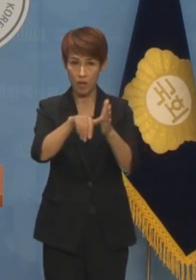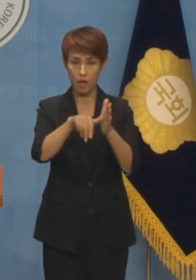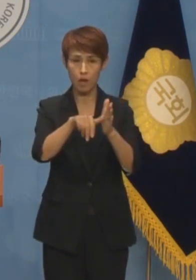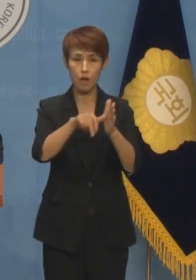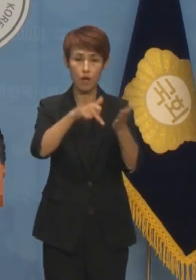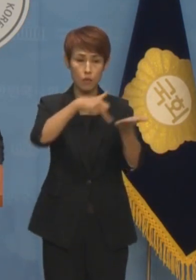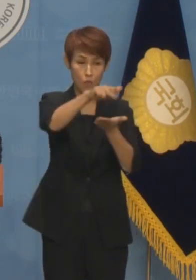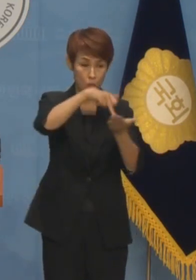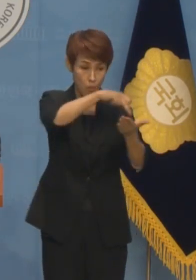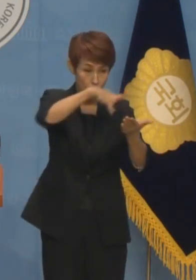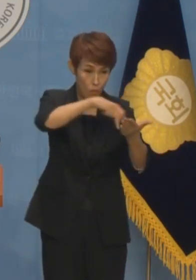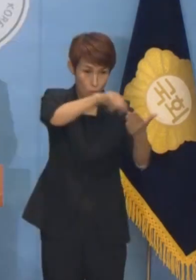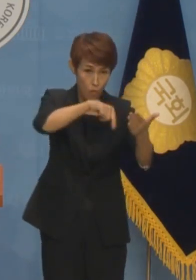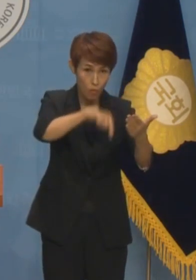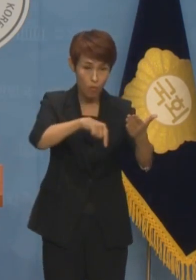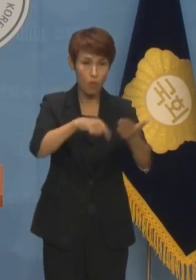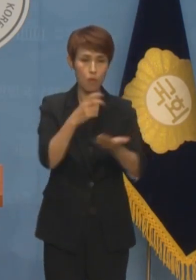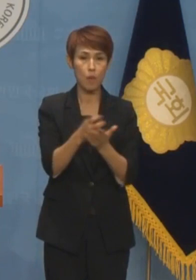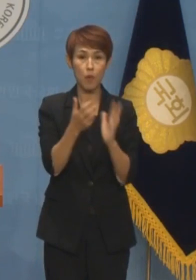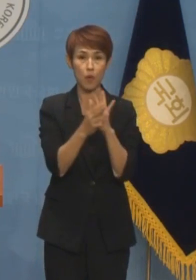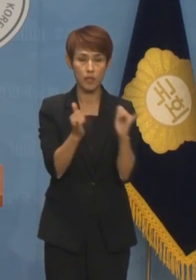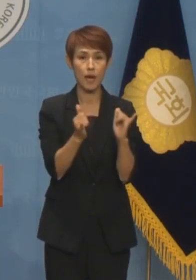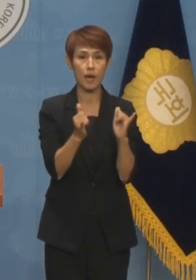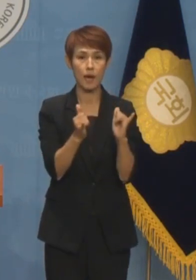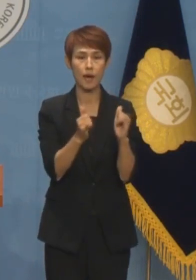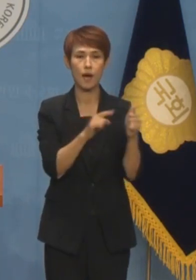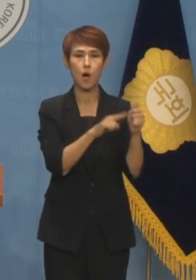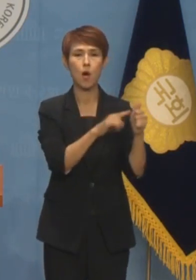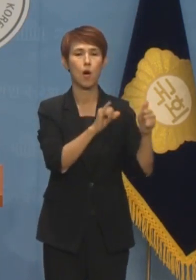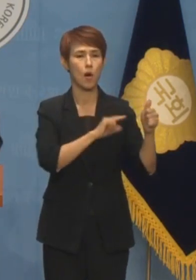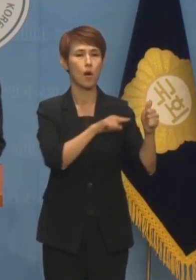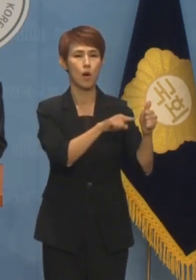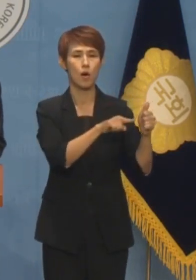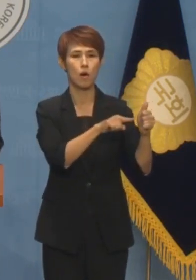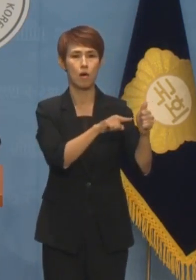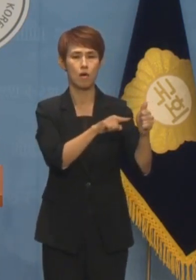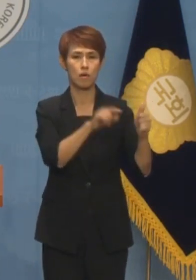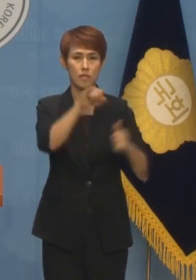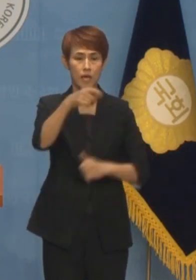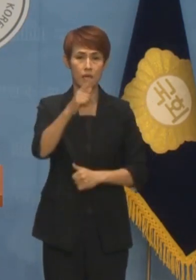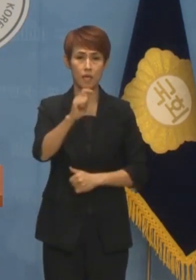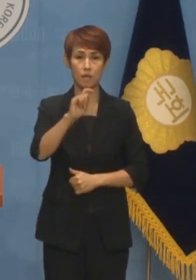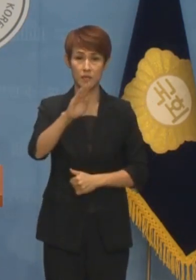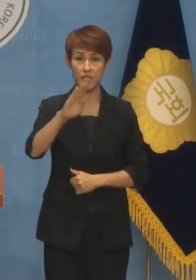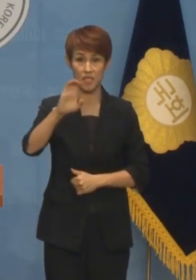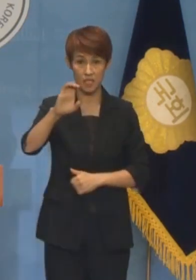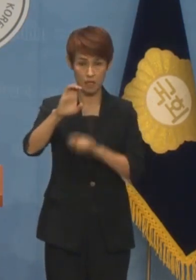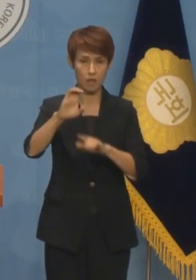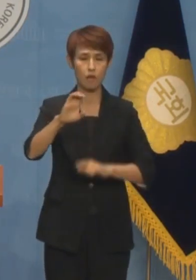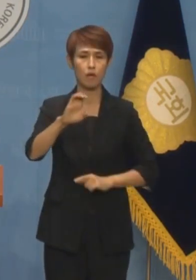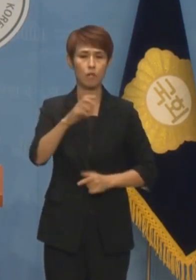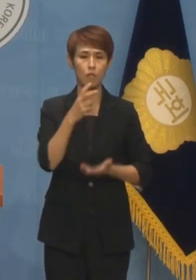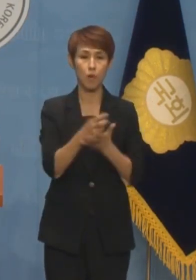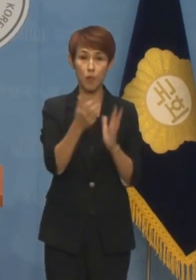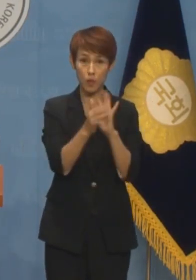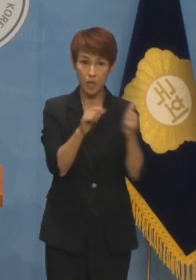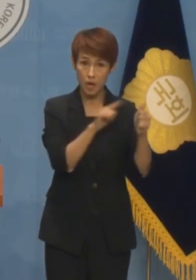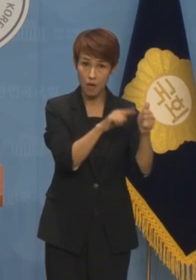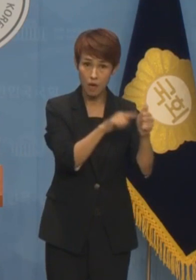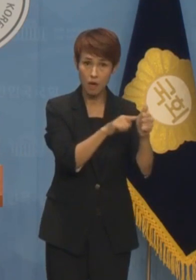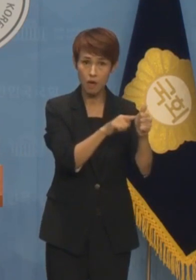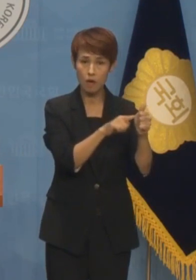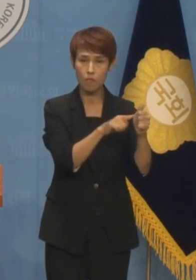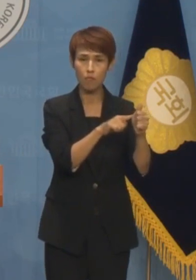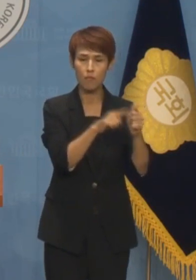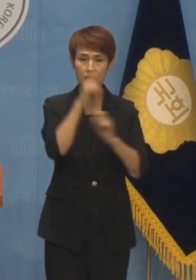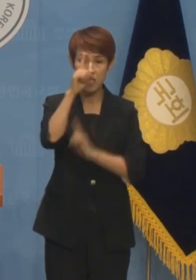단톡방에는 변호사 CC 등장합니다 JTBC 보도에는 변호사 CC 당시